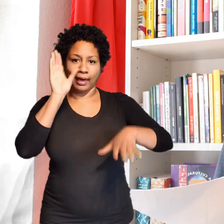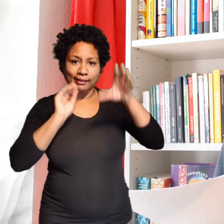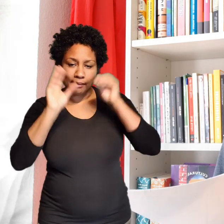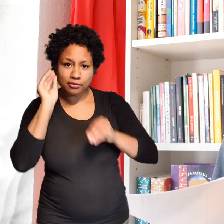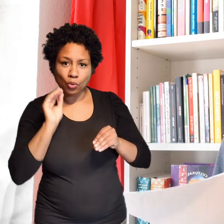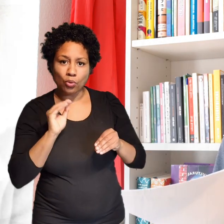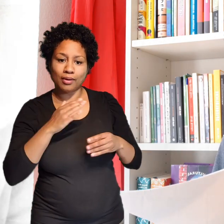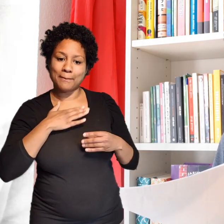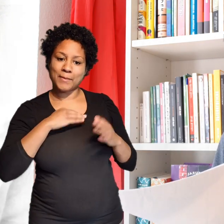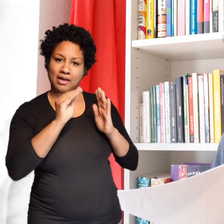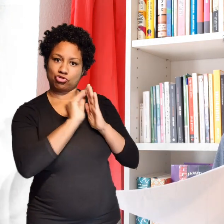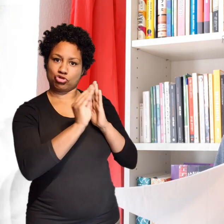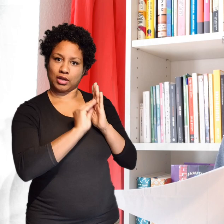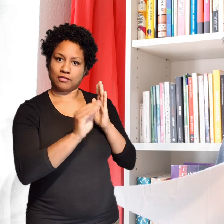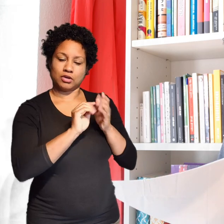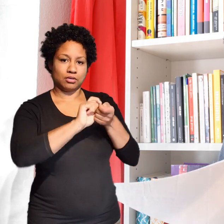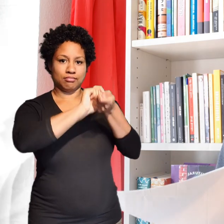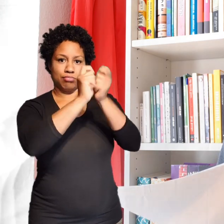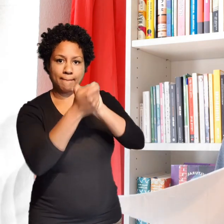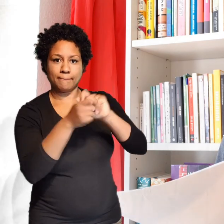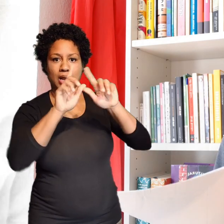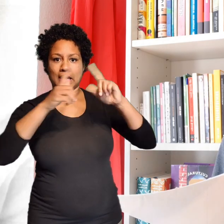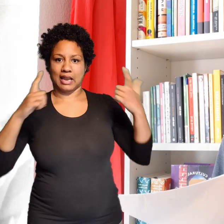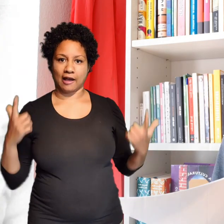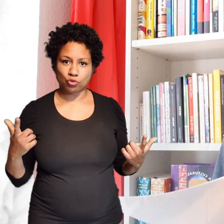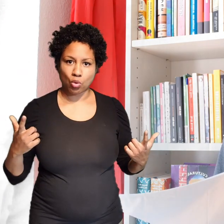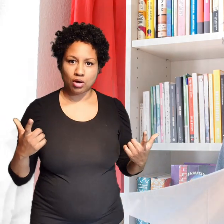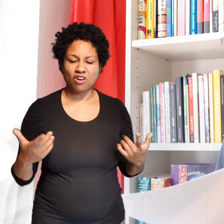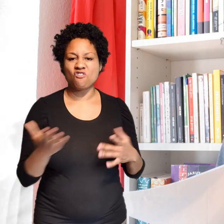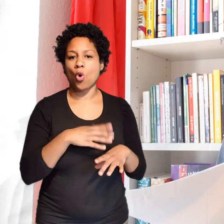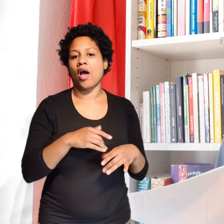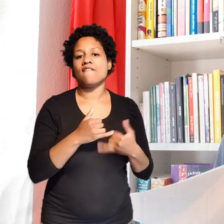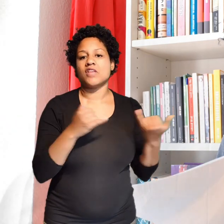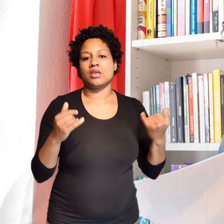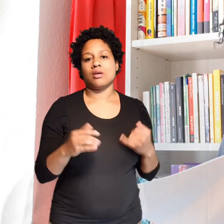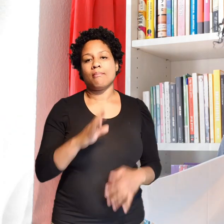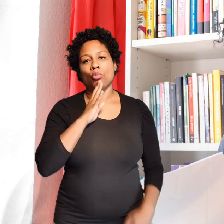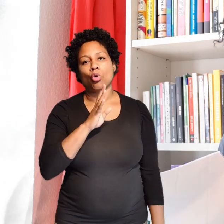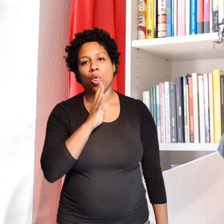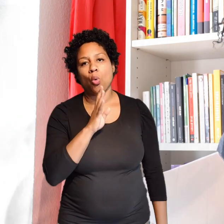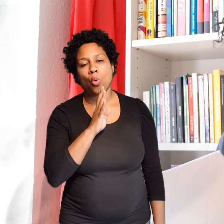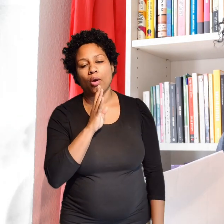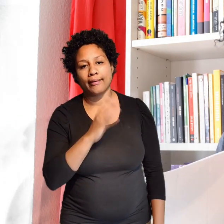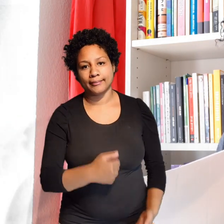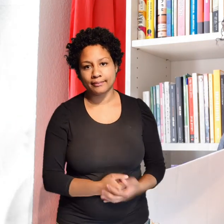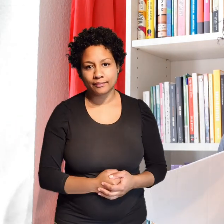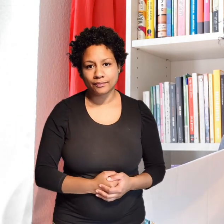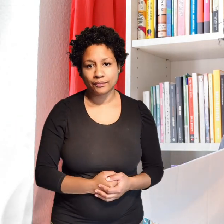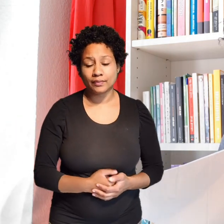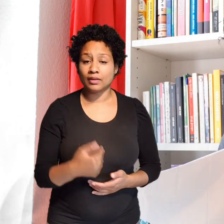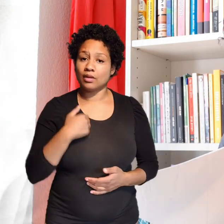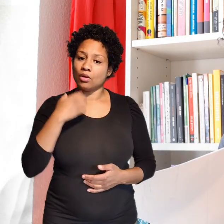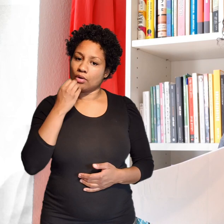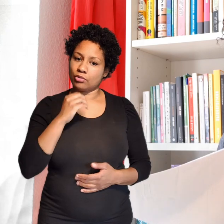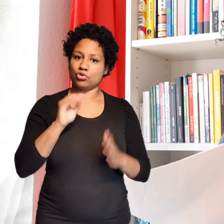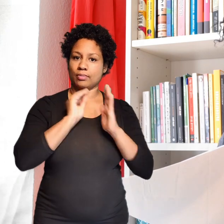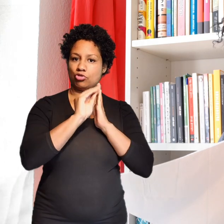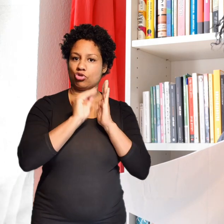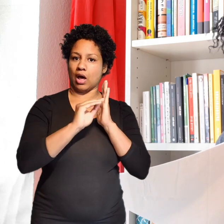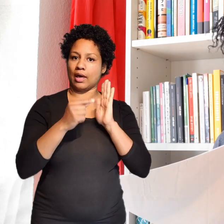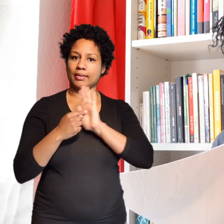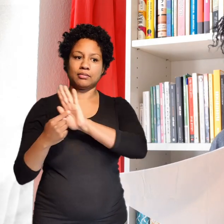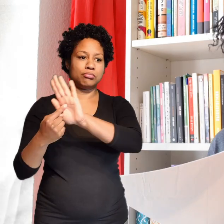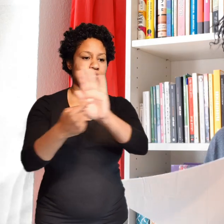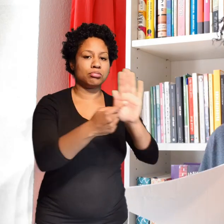zur Literatur. Vorher ist es bestenfalls ein Monolog. Und ich möchte mit meinem Schreiben auf gesellschaftliche